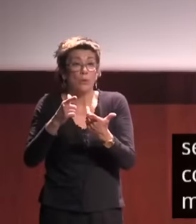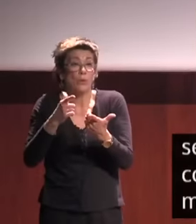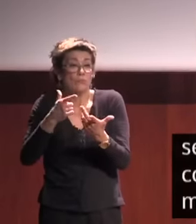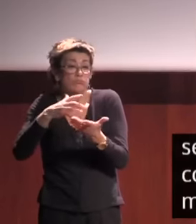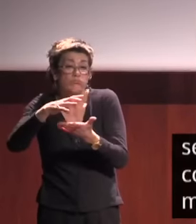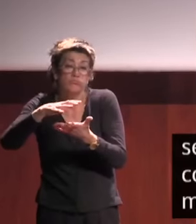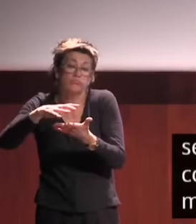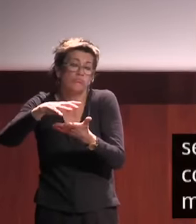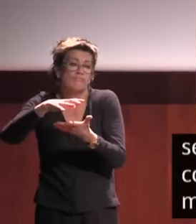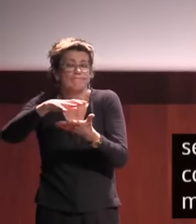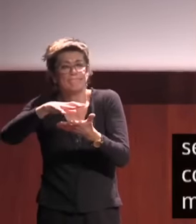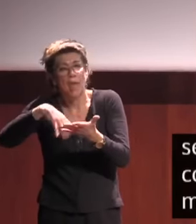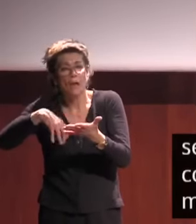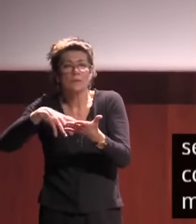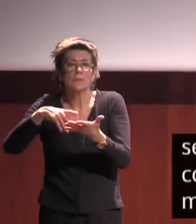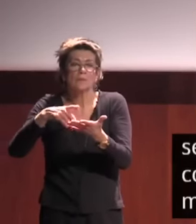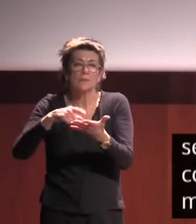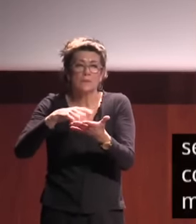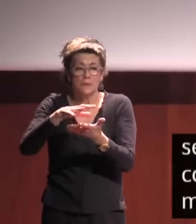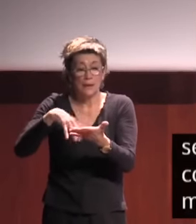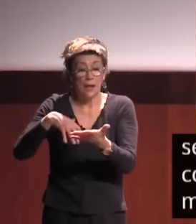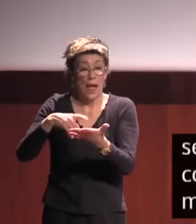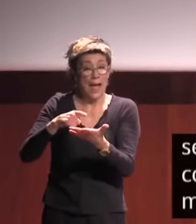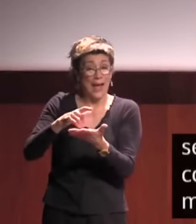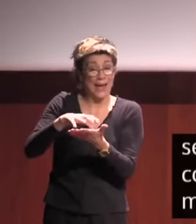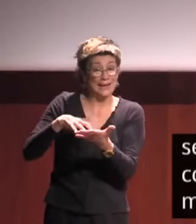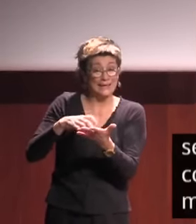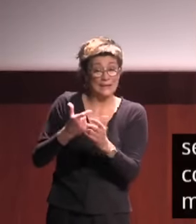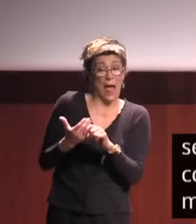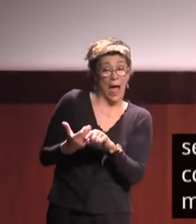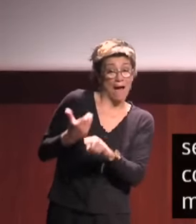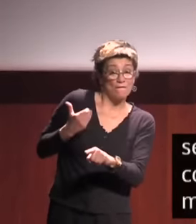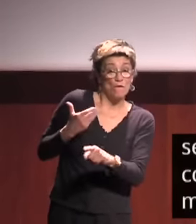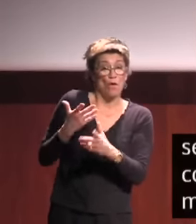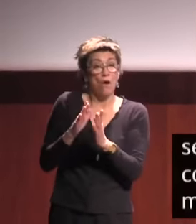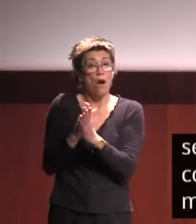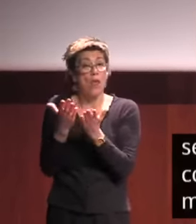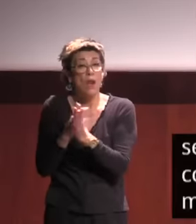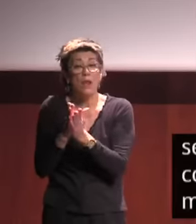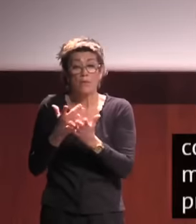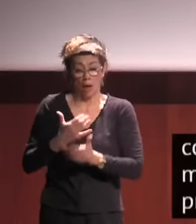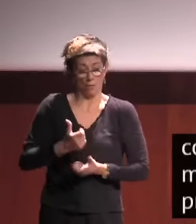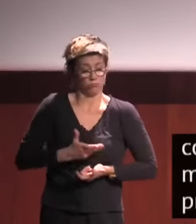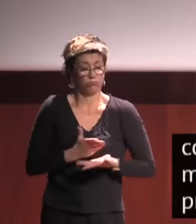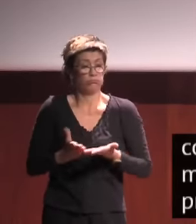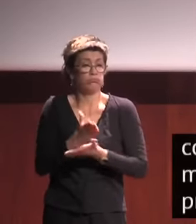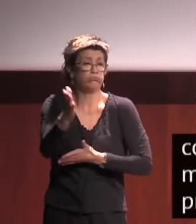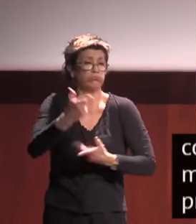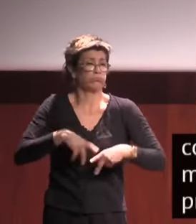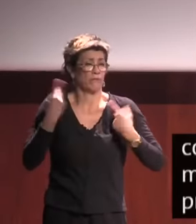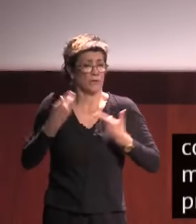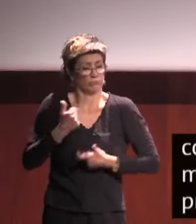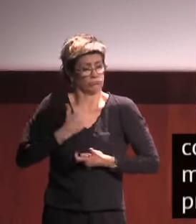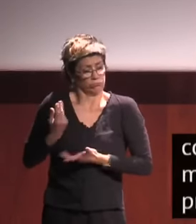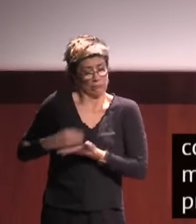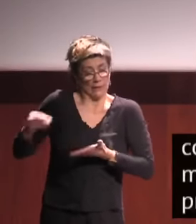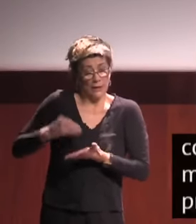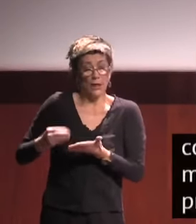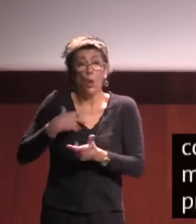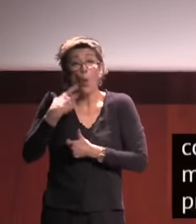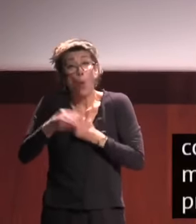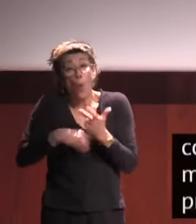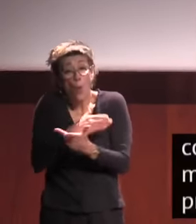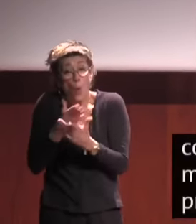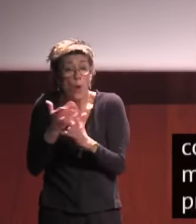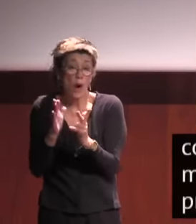d'hypotextes, c'est-à-dire comme ce qui a préexisté à un livre, comme dans le cas des autobiographies de sourds, ou elle peut se trouver dans